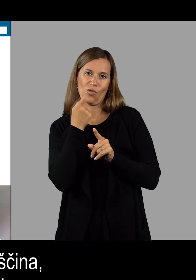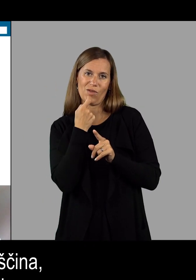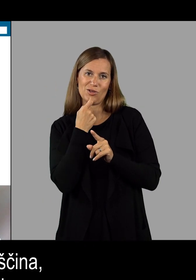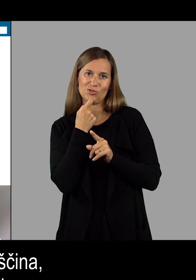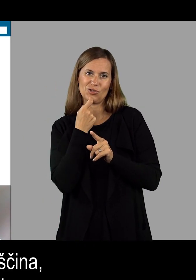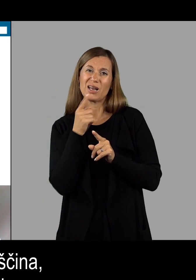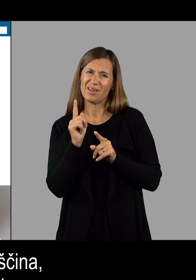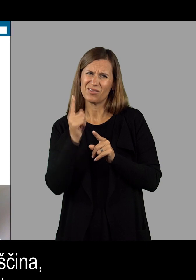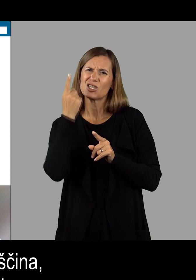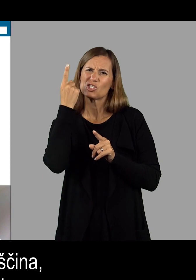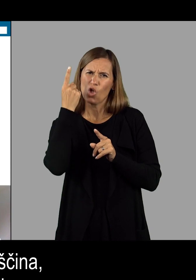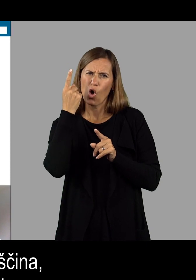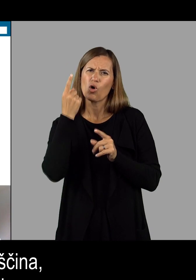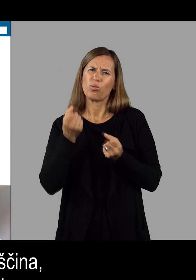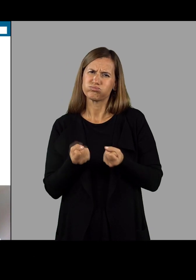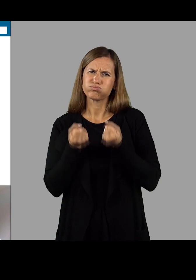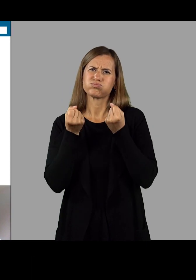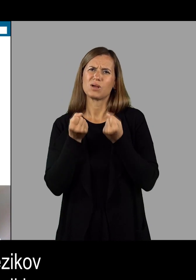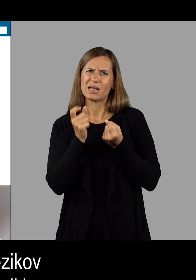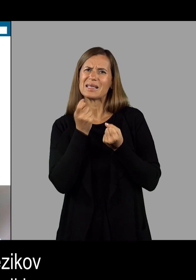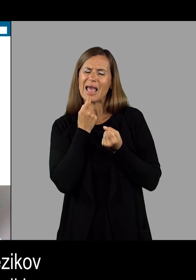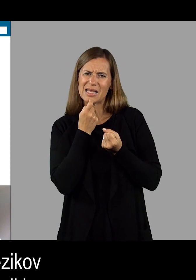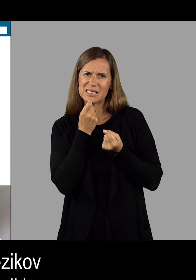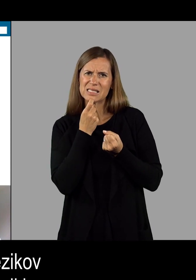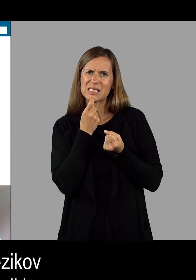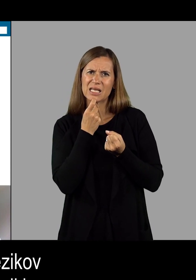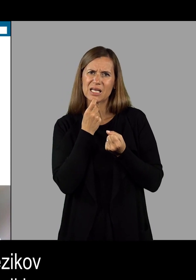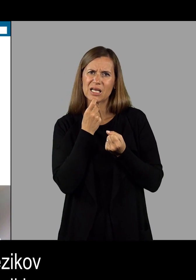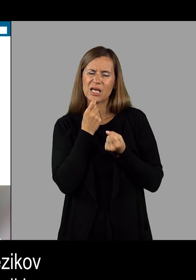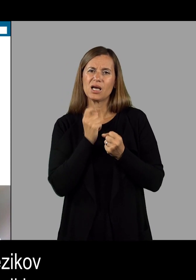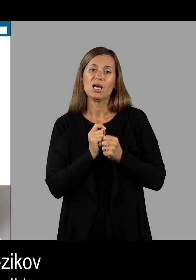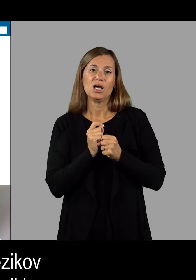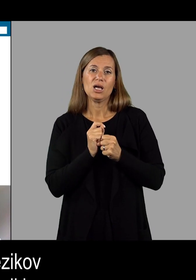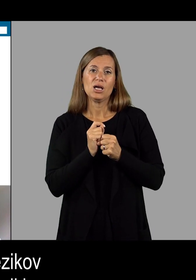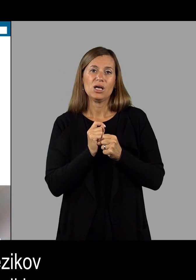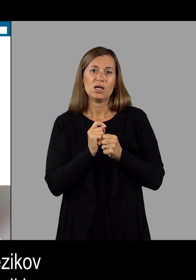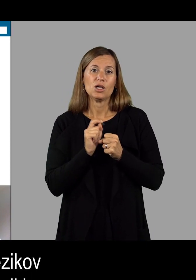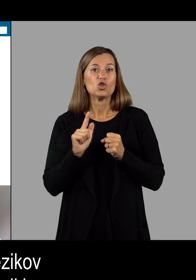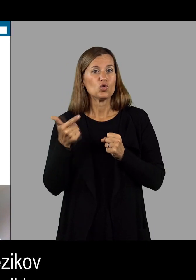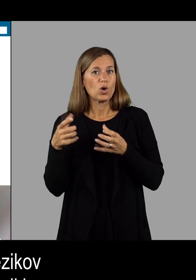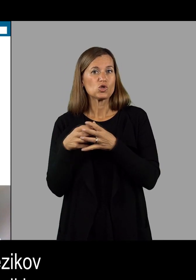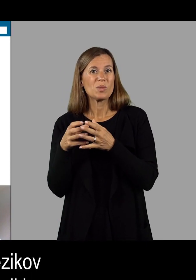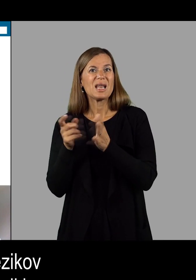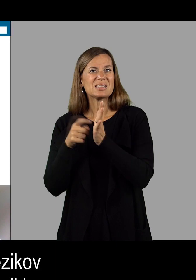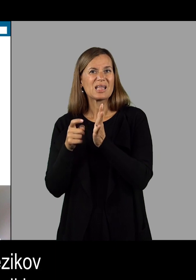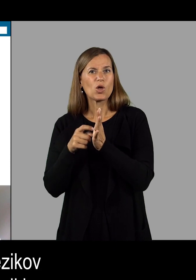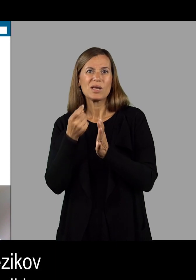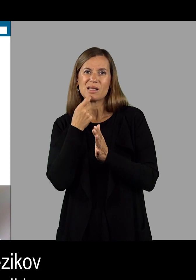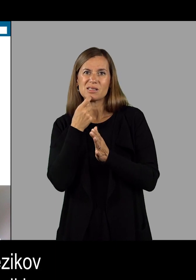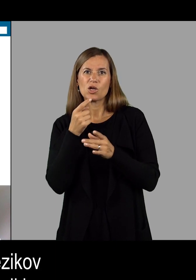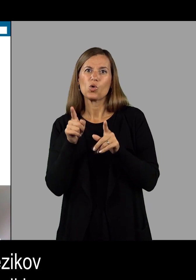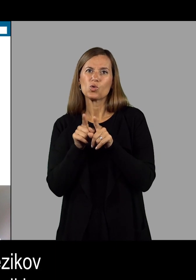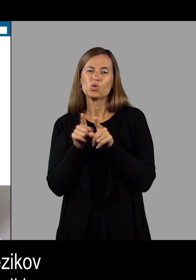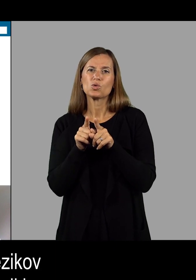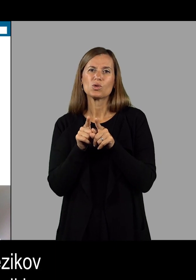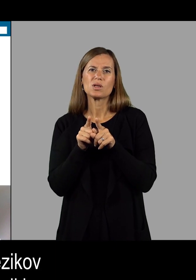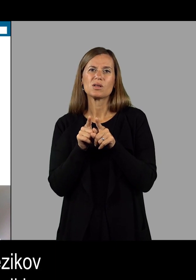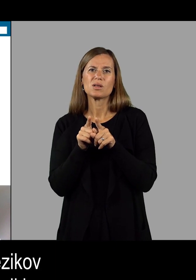slovenščina, ki je visokopregibni jezik. Druga skupina zahtevnih jezikov so